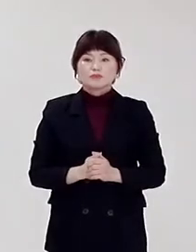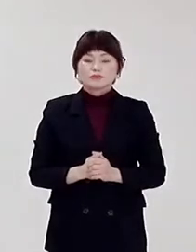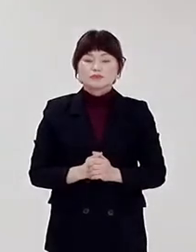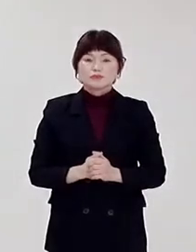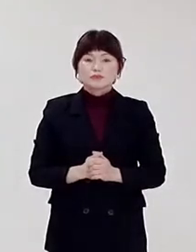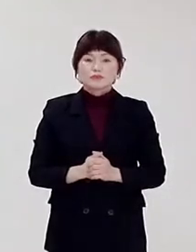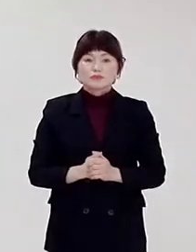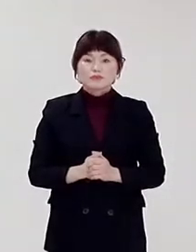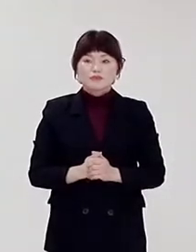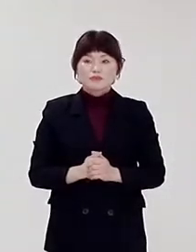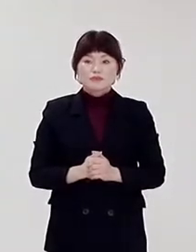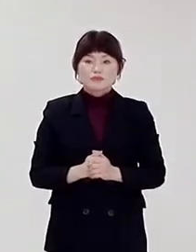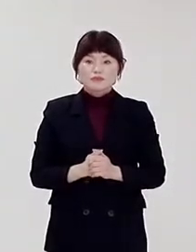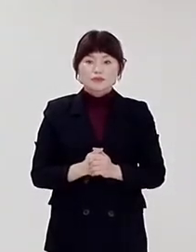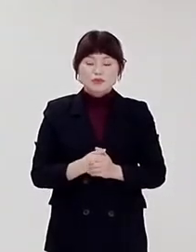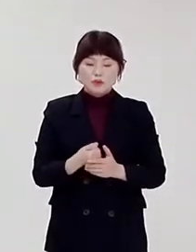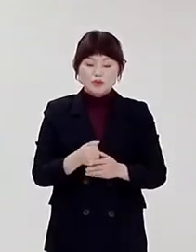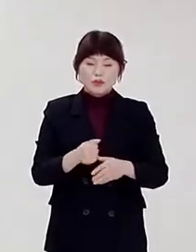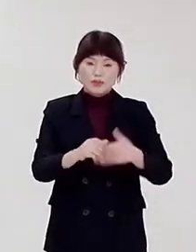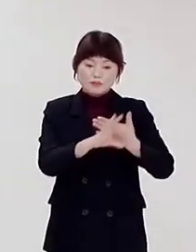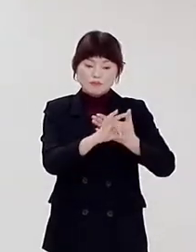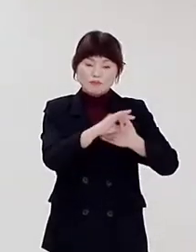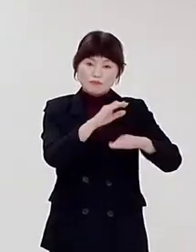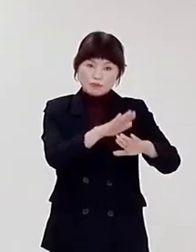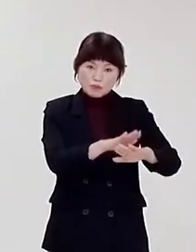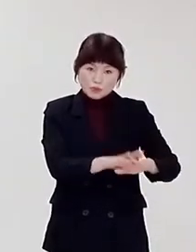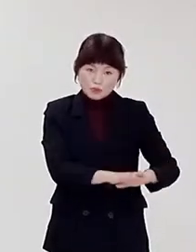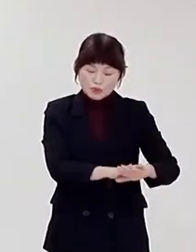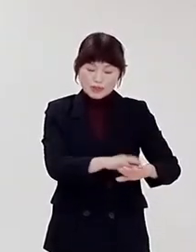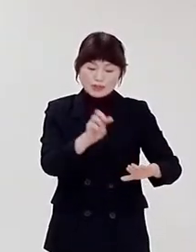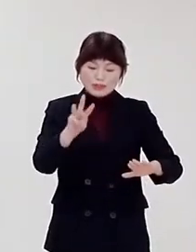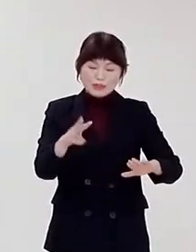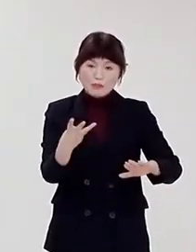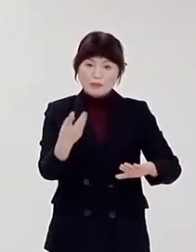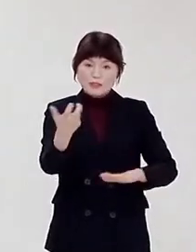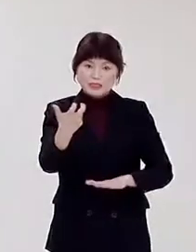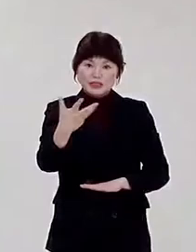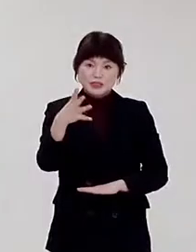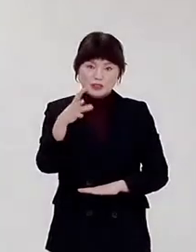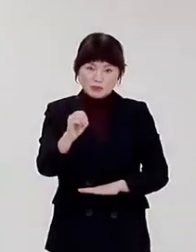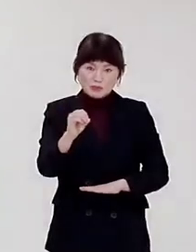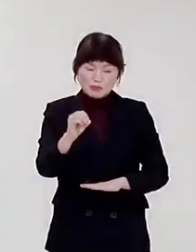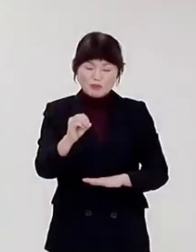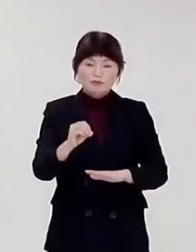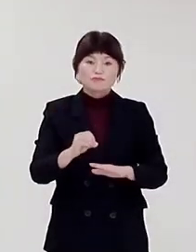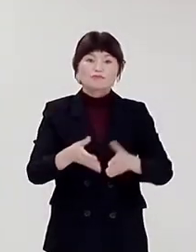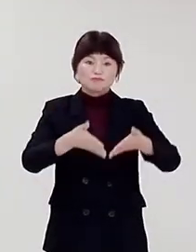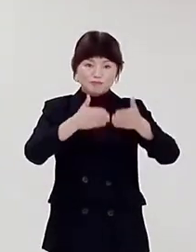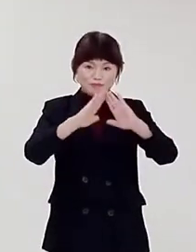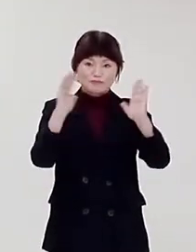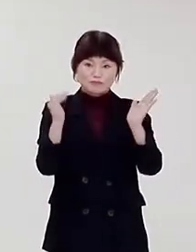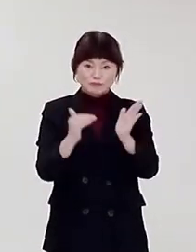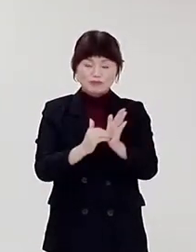2,415억 원, 보존수입 등 내부 거래가 370억 원 편성되었습니다.